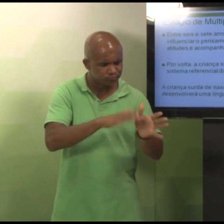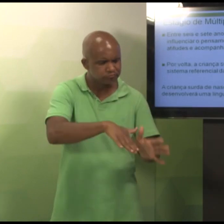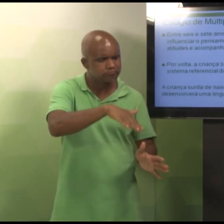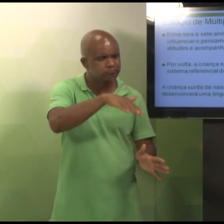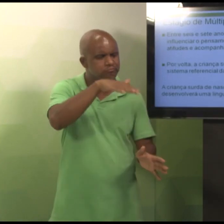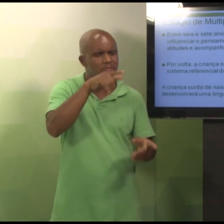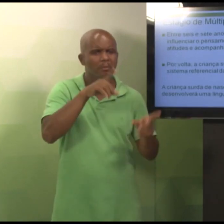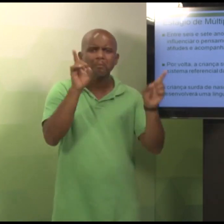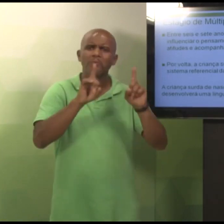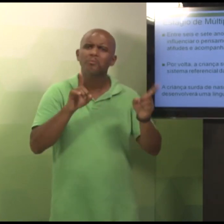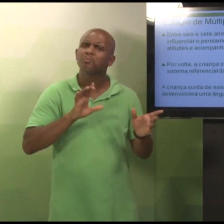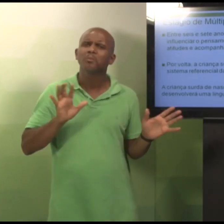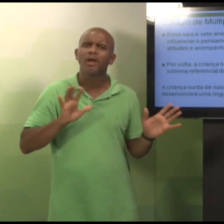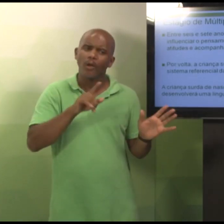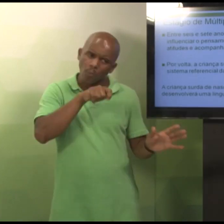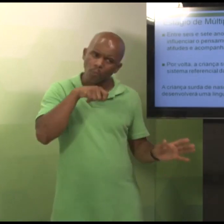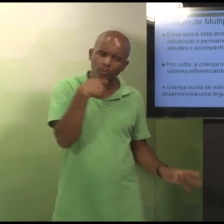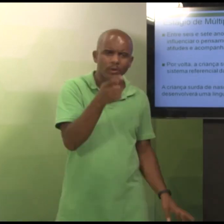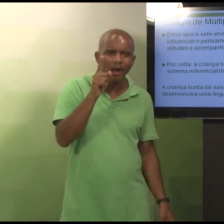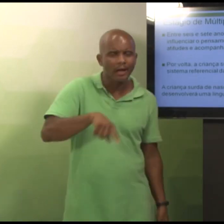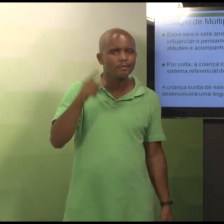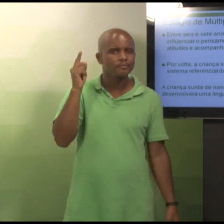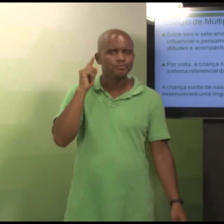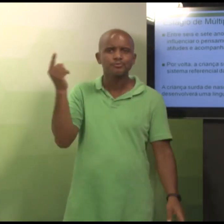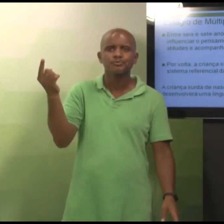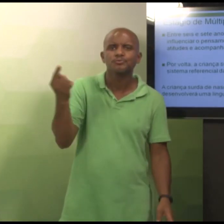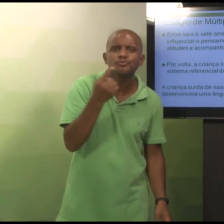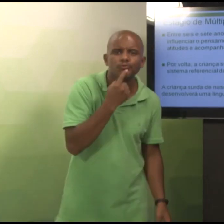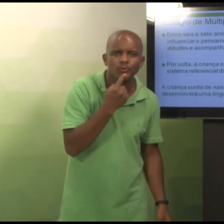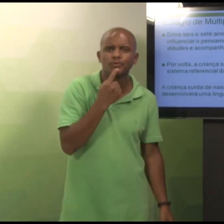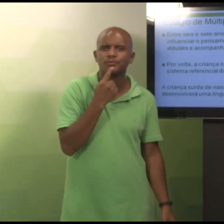ambiente, ele é surdo.